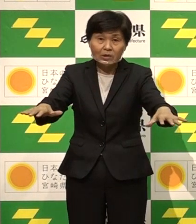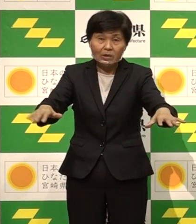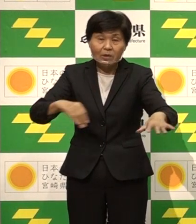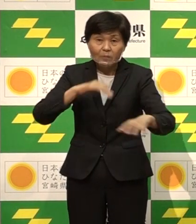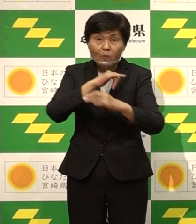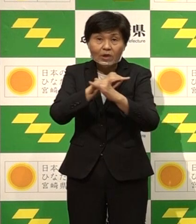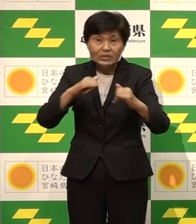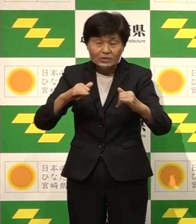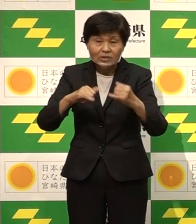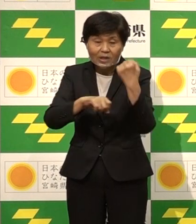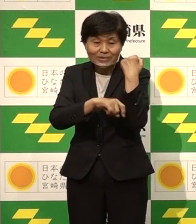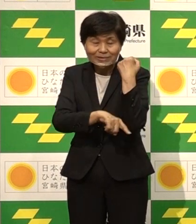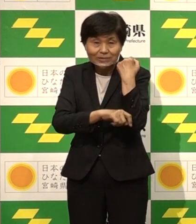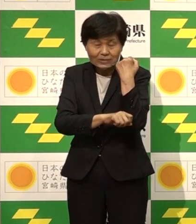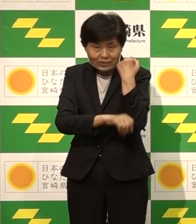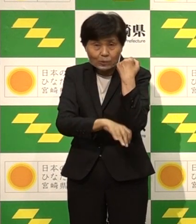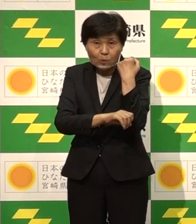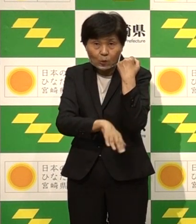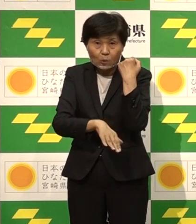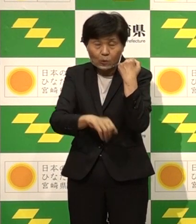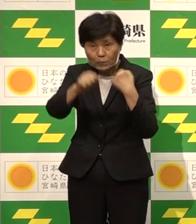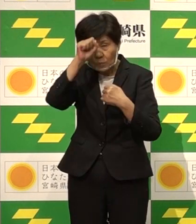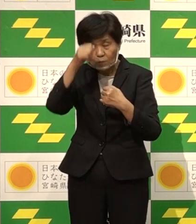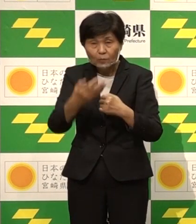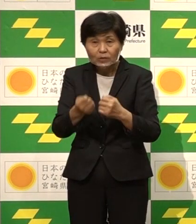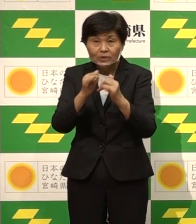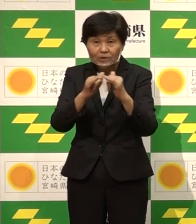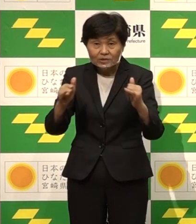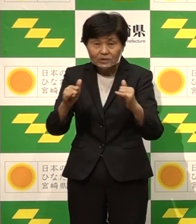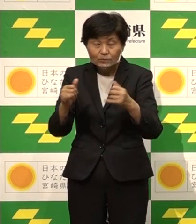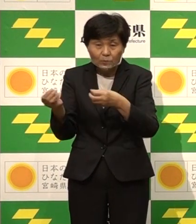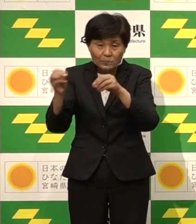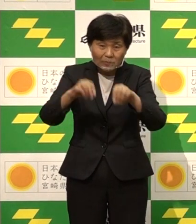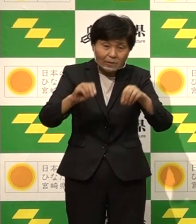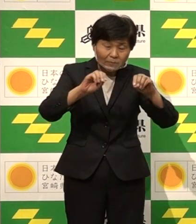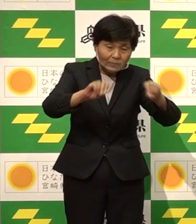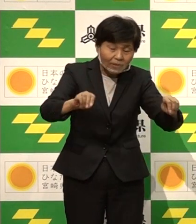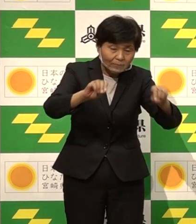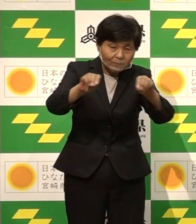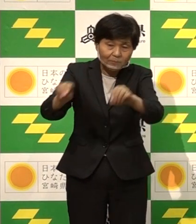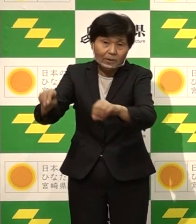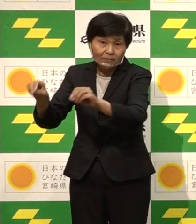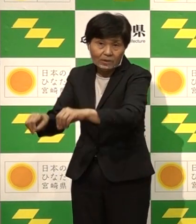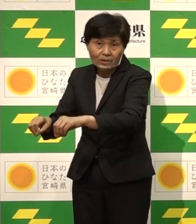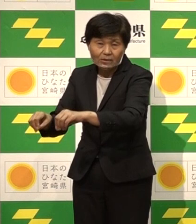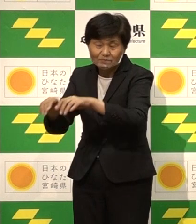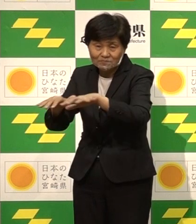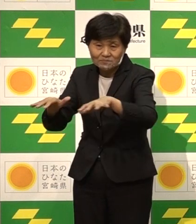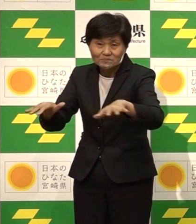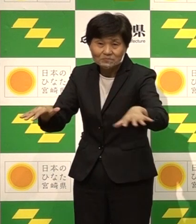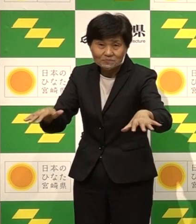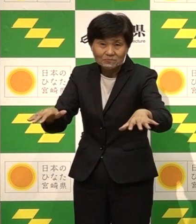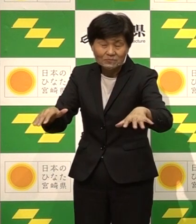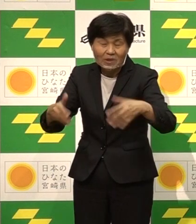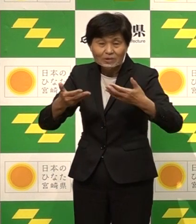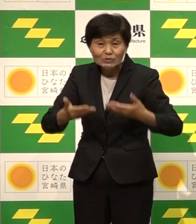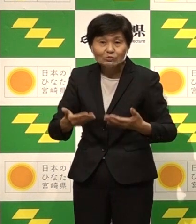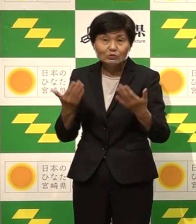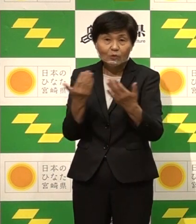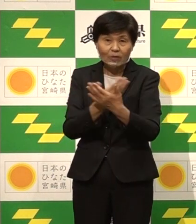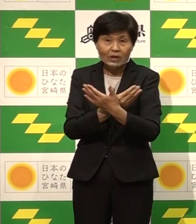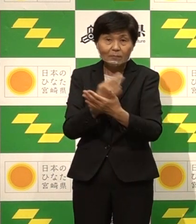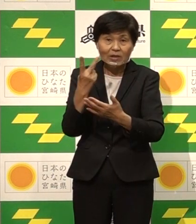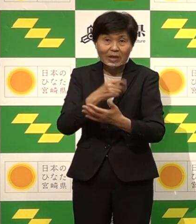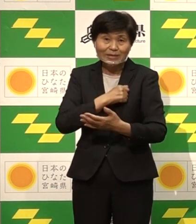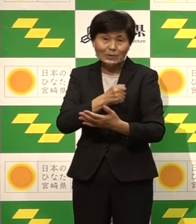する方に感染が広がって、そういう方の重症化やもしくは命に関わるような深刻な事態、